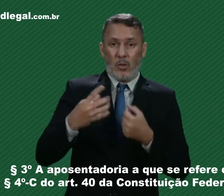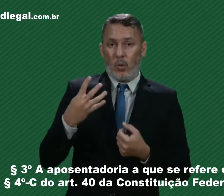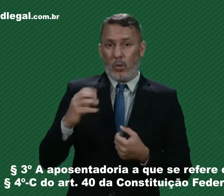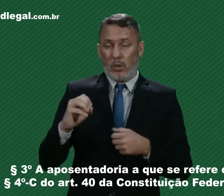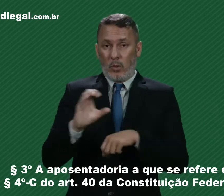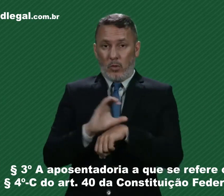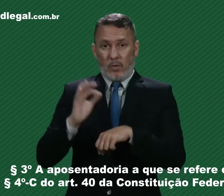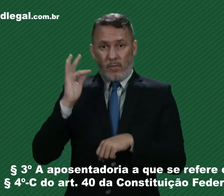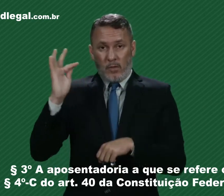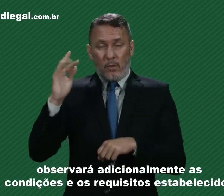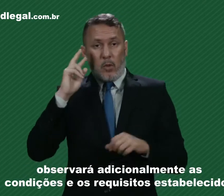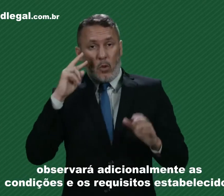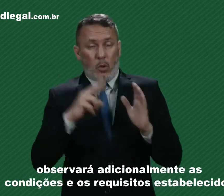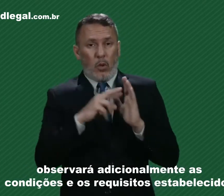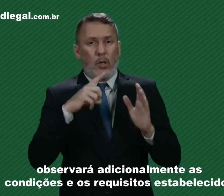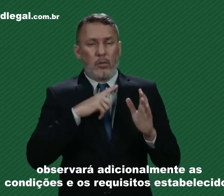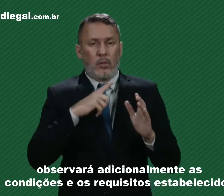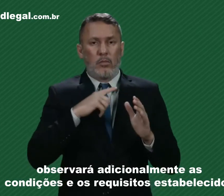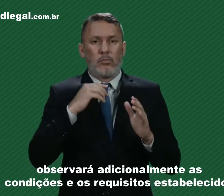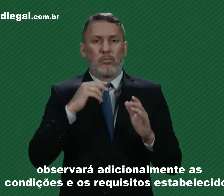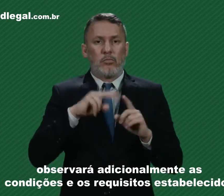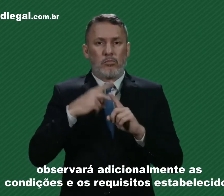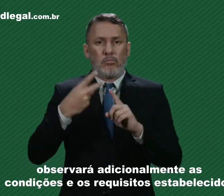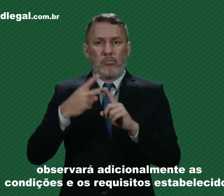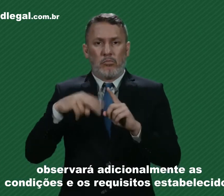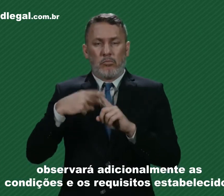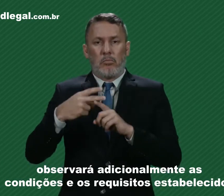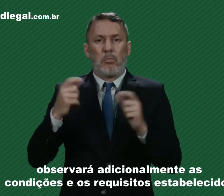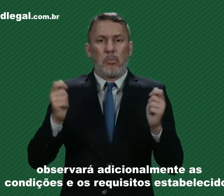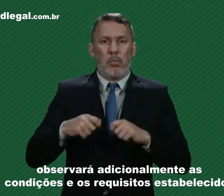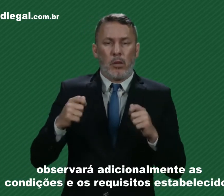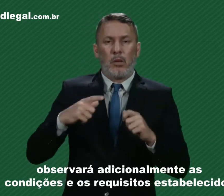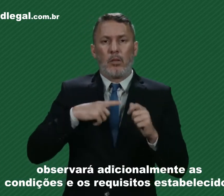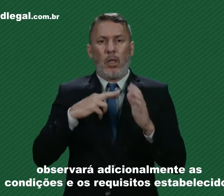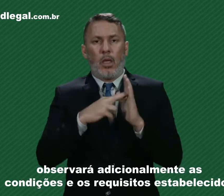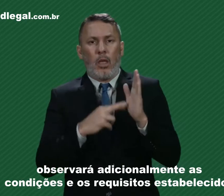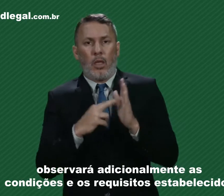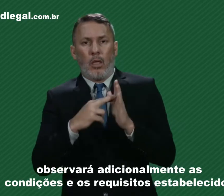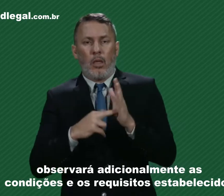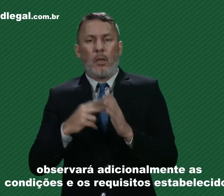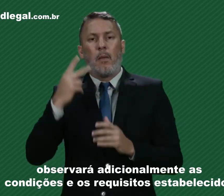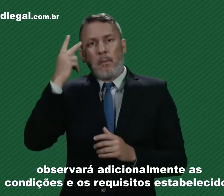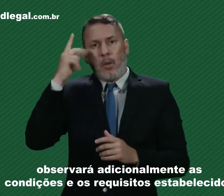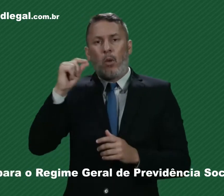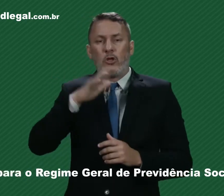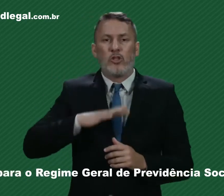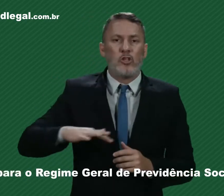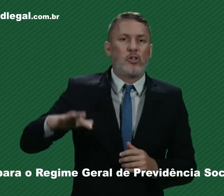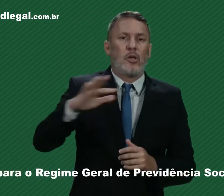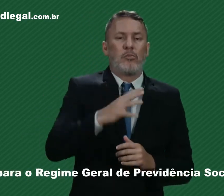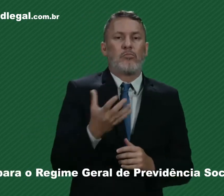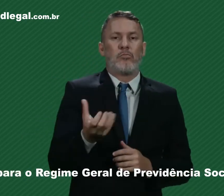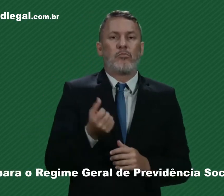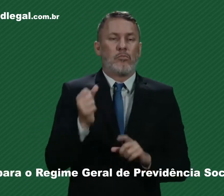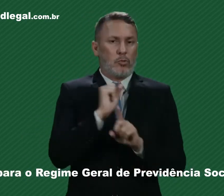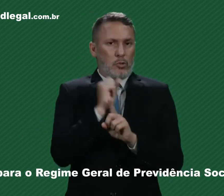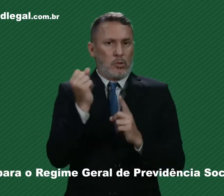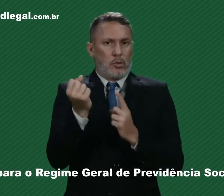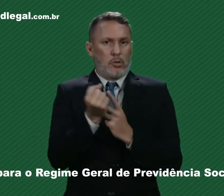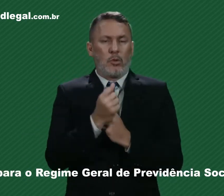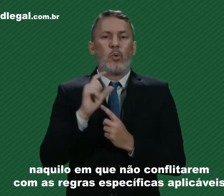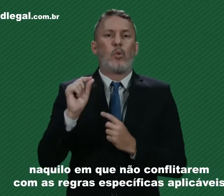da Constituição Federal observará adicionalmente as condições e os requisitos estabelecidos para o regime geral da